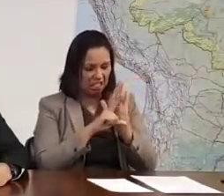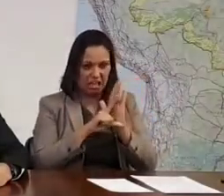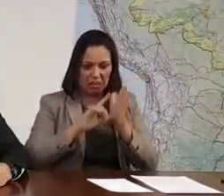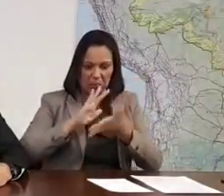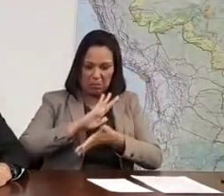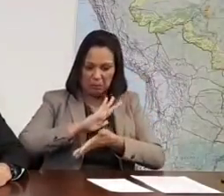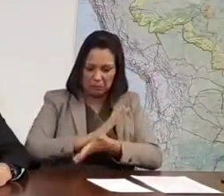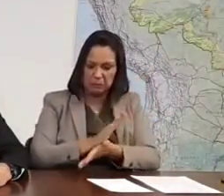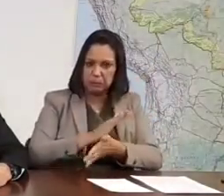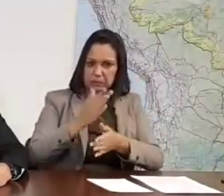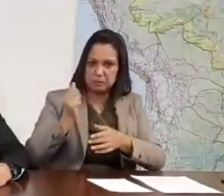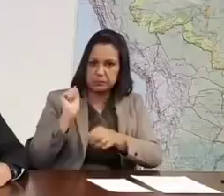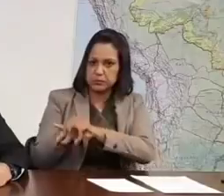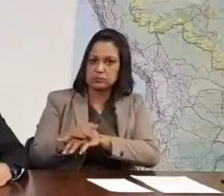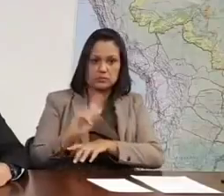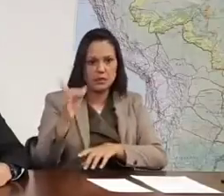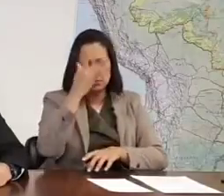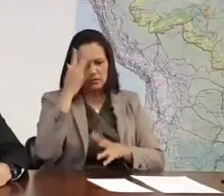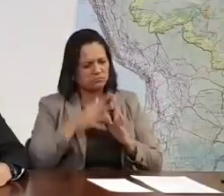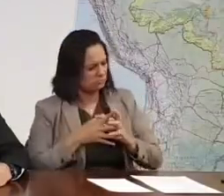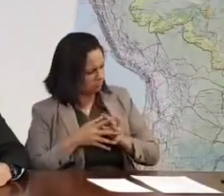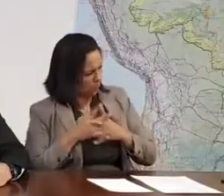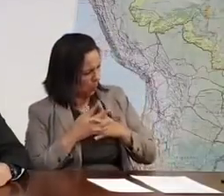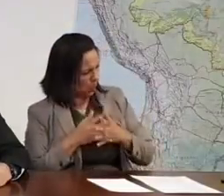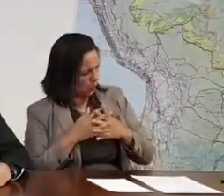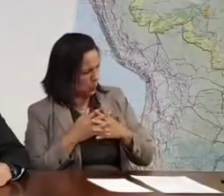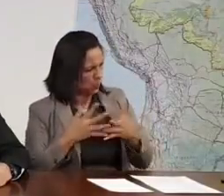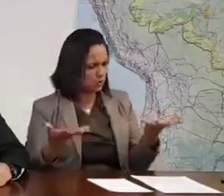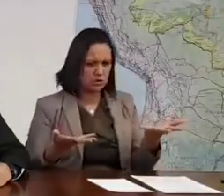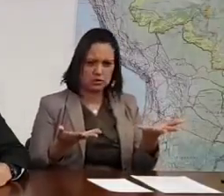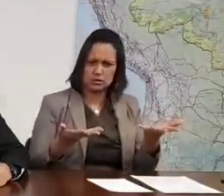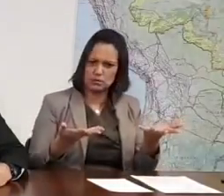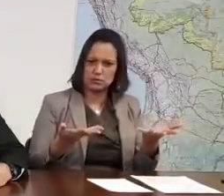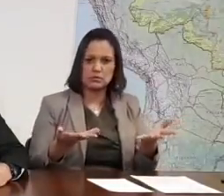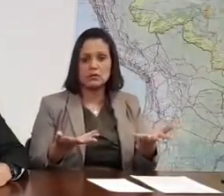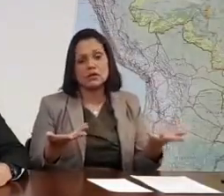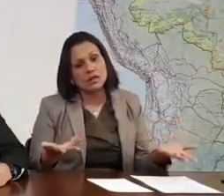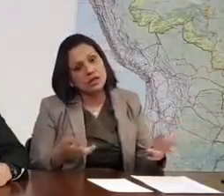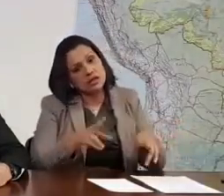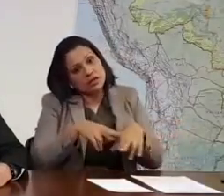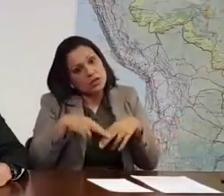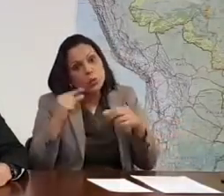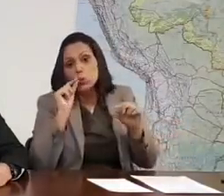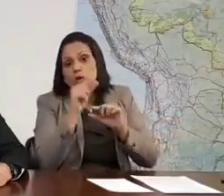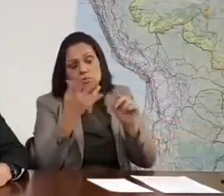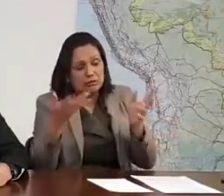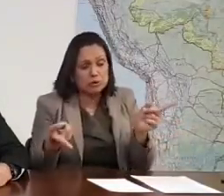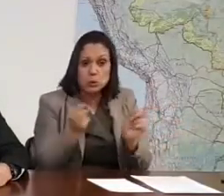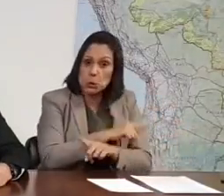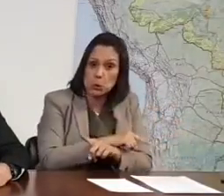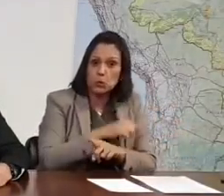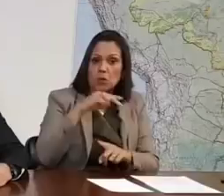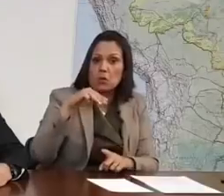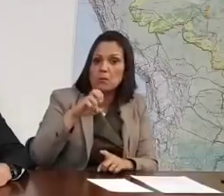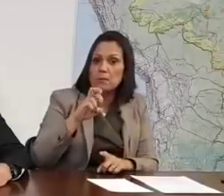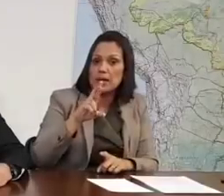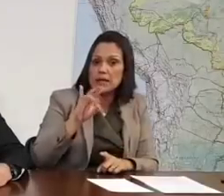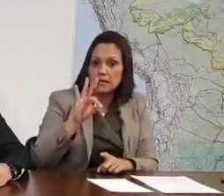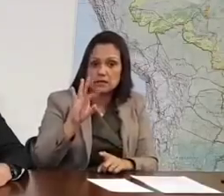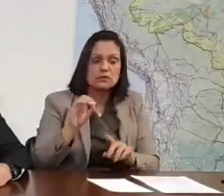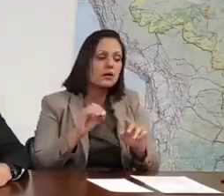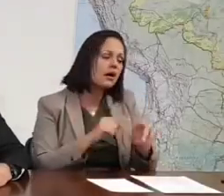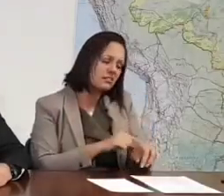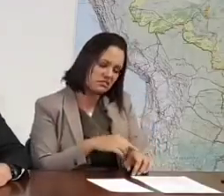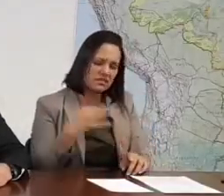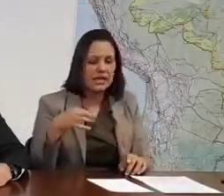pessoas confundiram, né, inconstitucionalidade com a questão do mérito, e todas as questões de mérito que precisavam ser